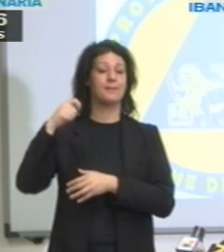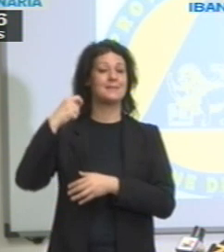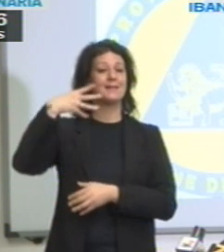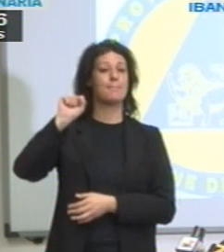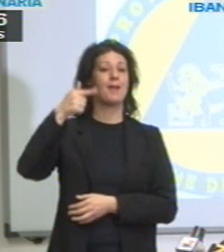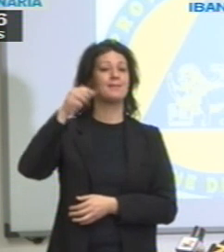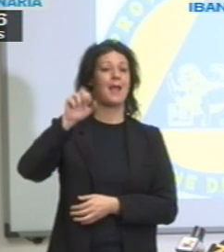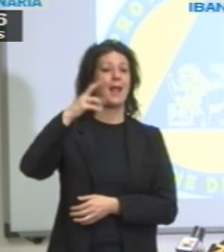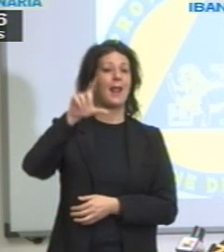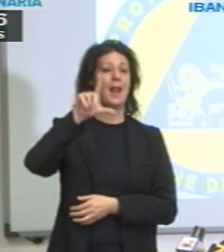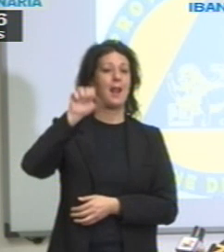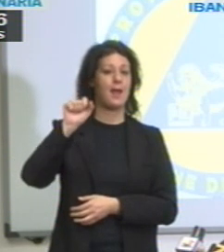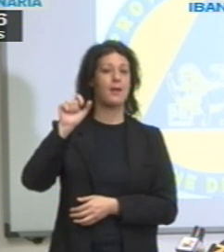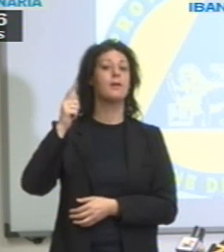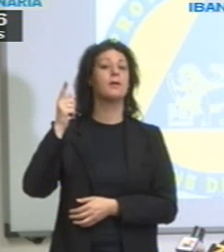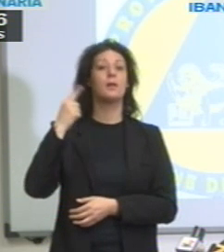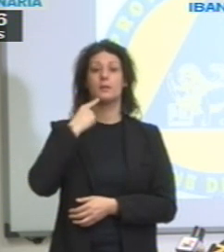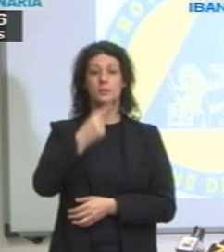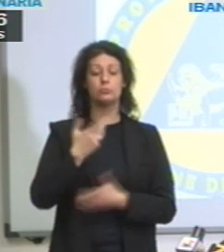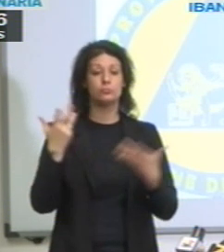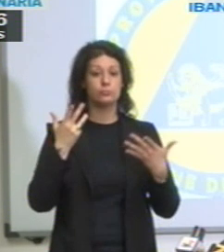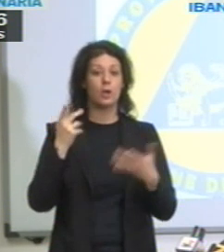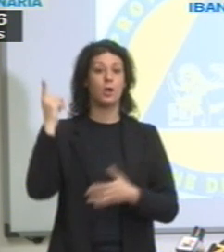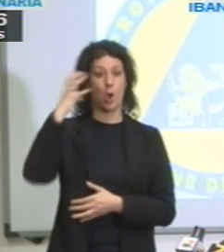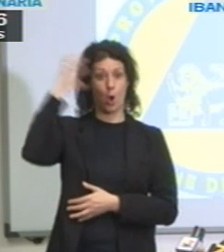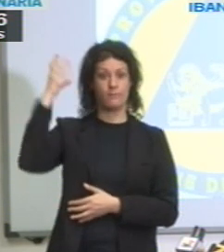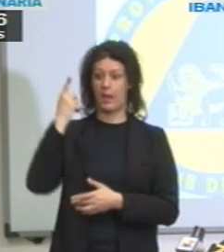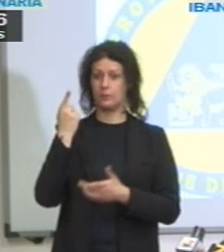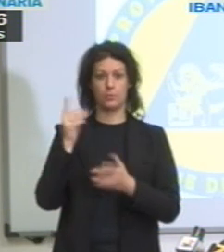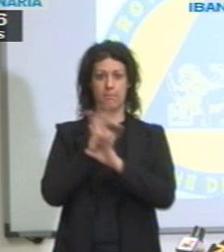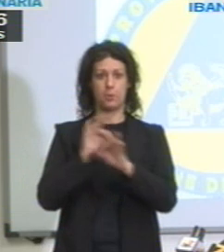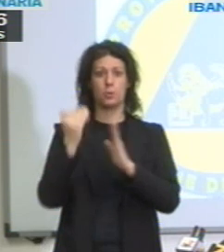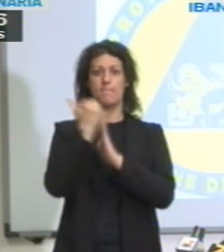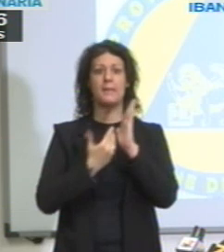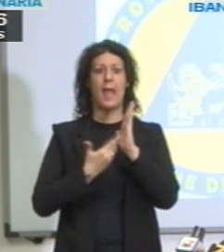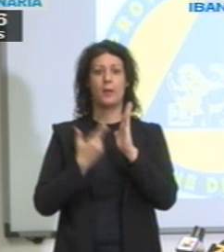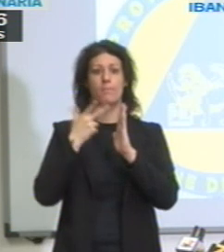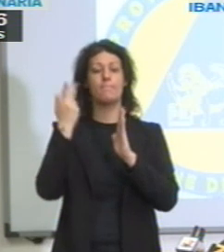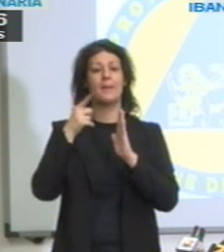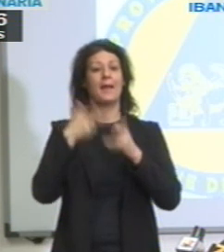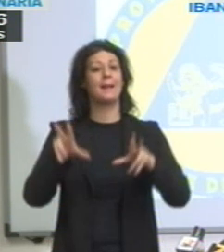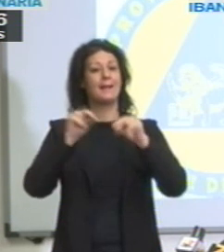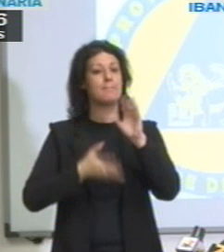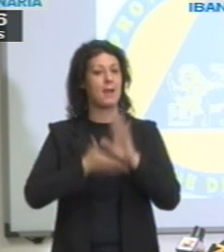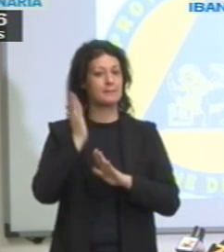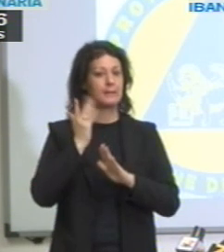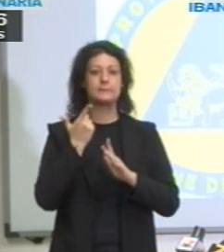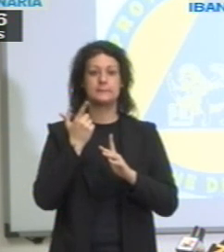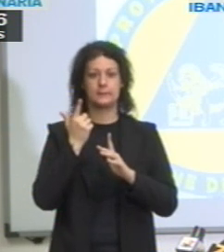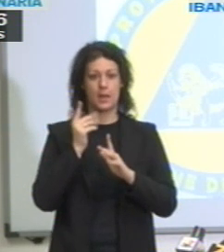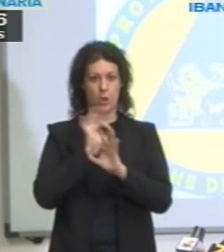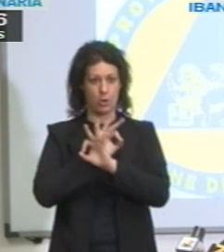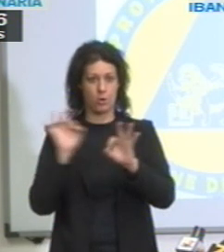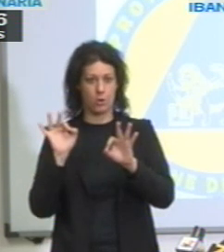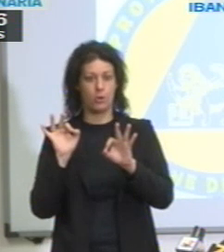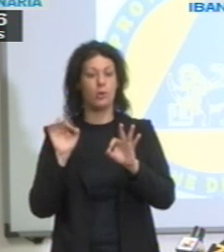ancora presentato un piano per la ripartenza, ha invitato appunto, ha